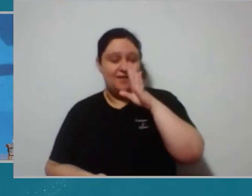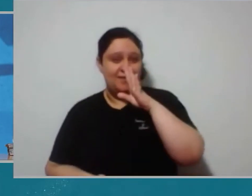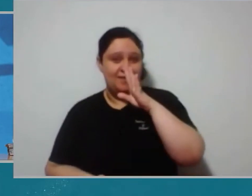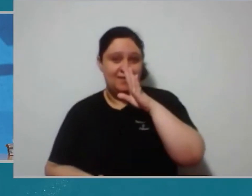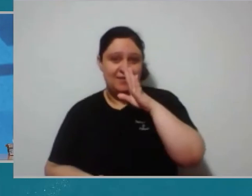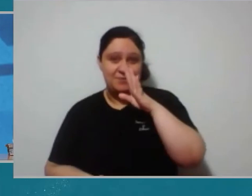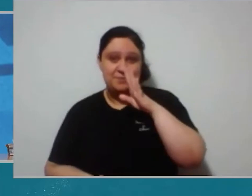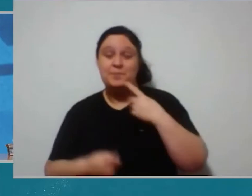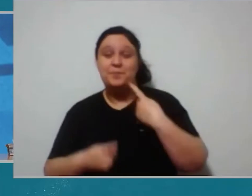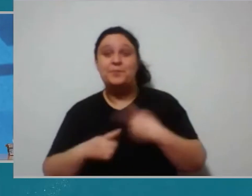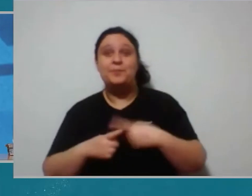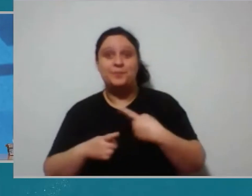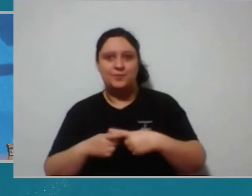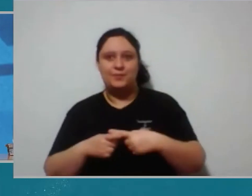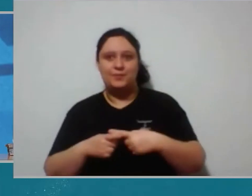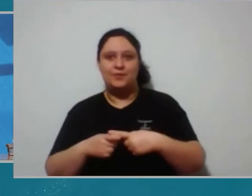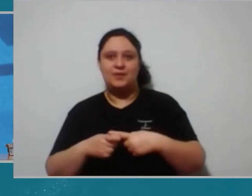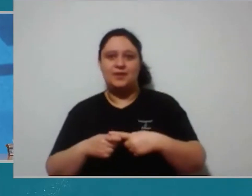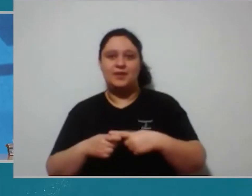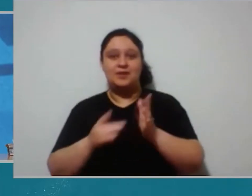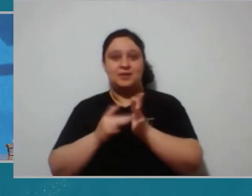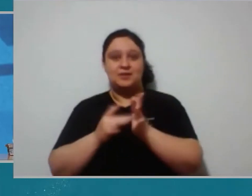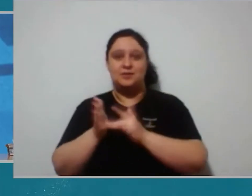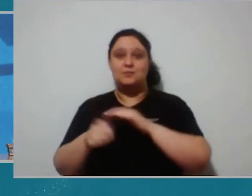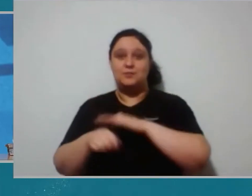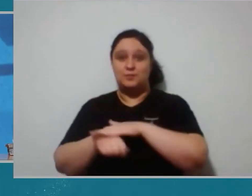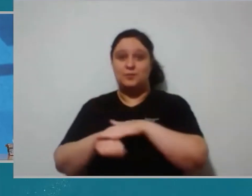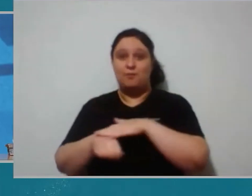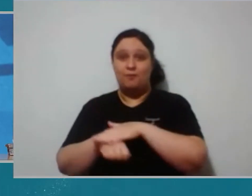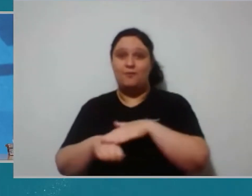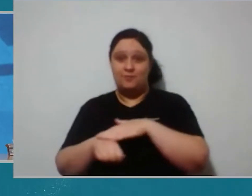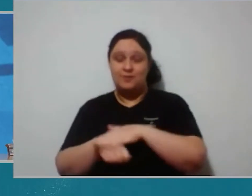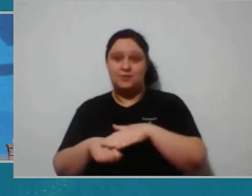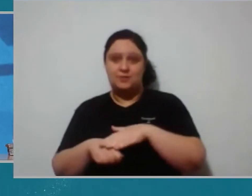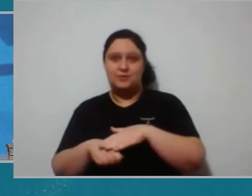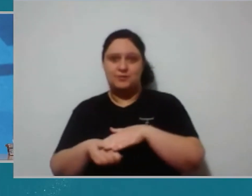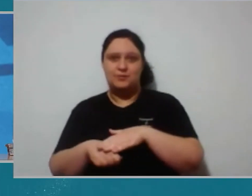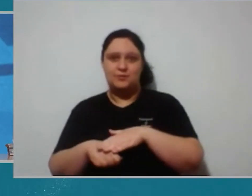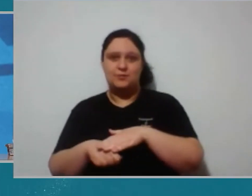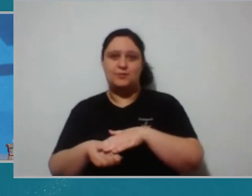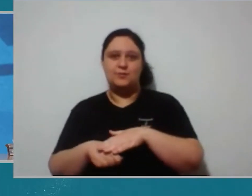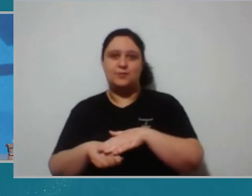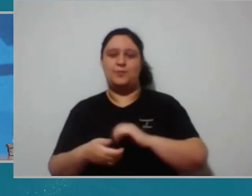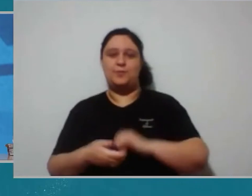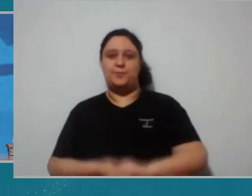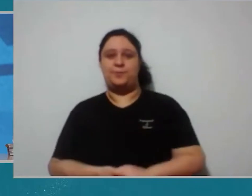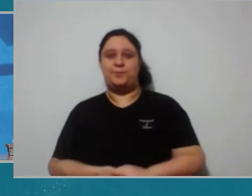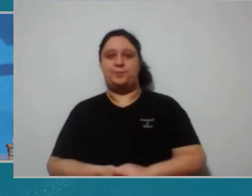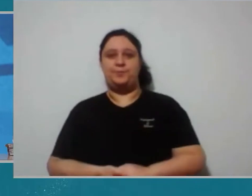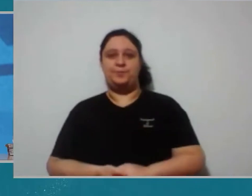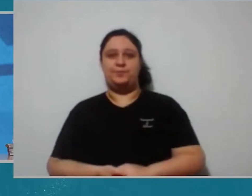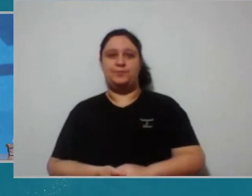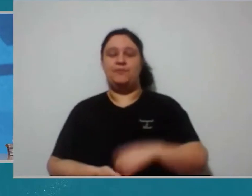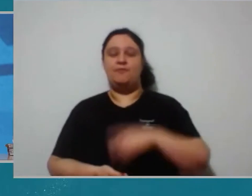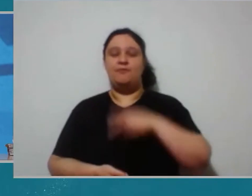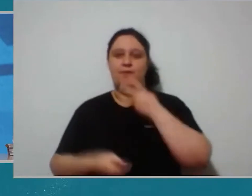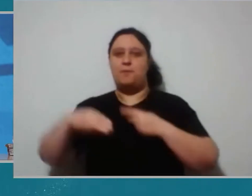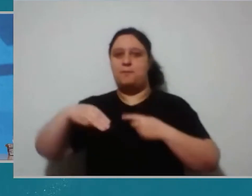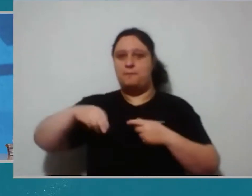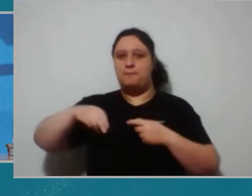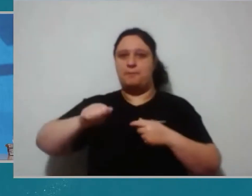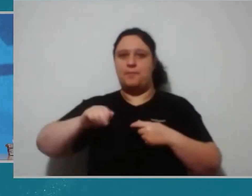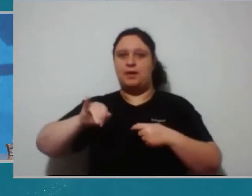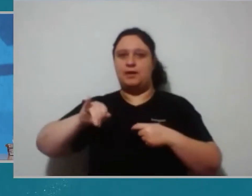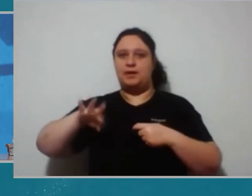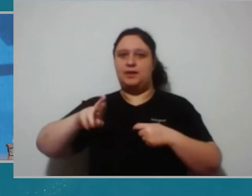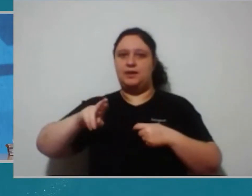com a Maria aqui, né? A Maria Madalena. Diz assim, não me